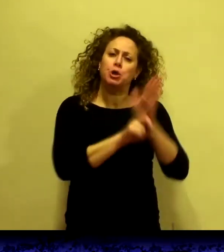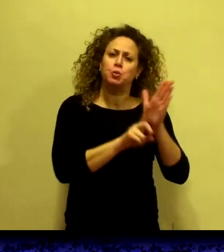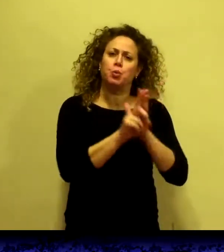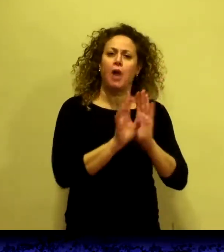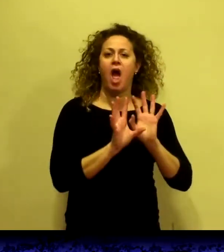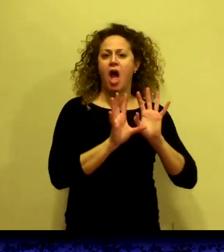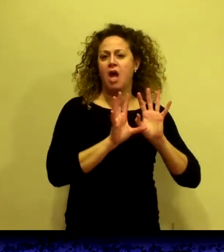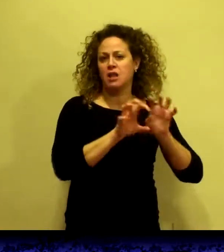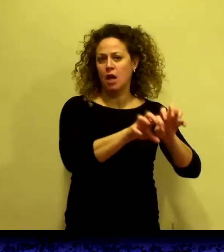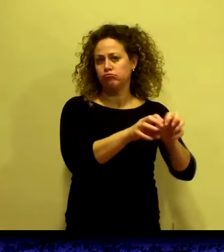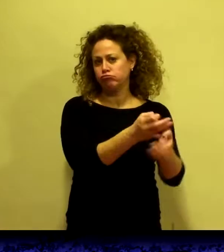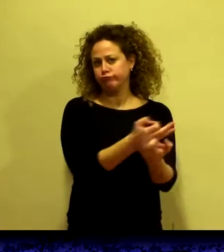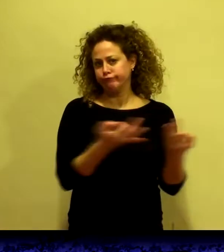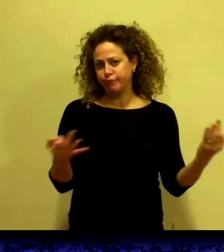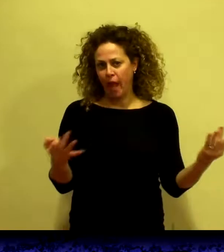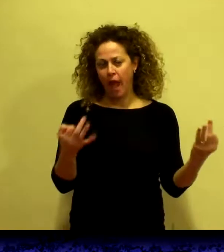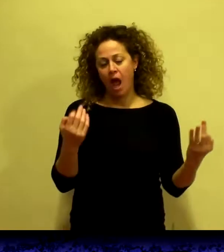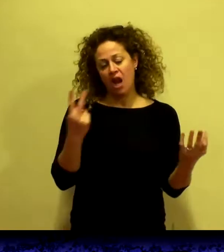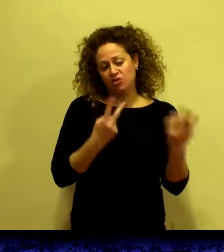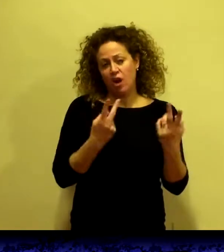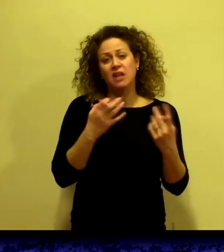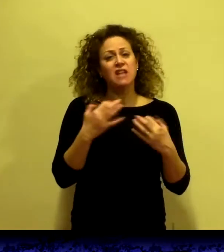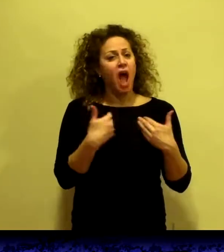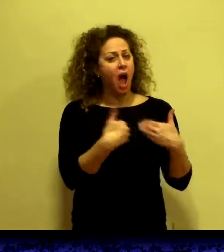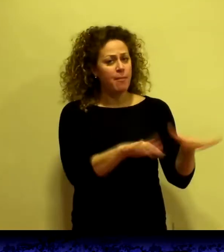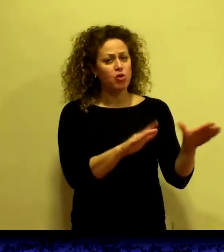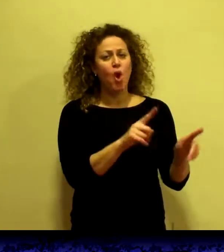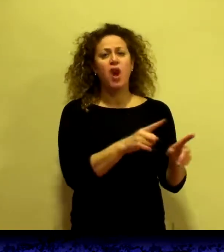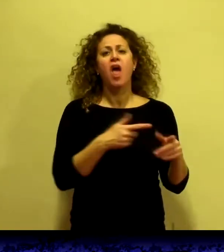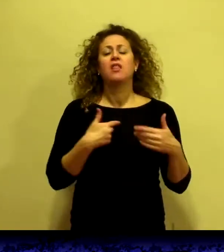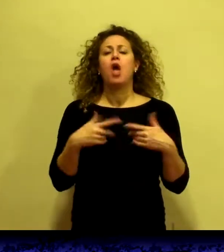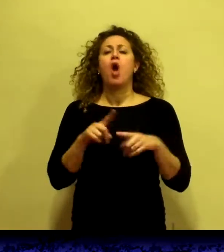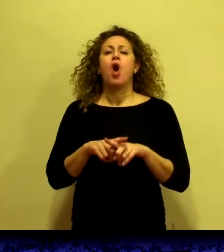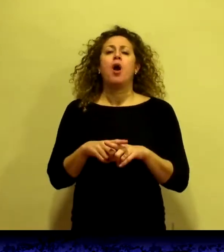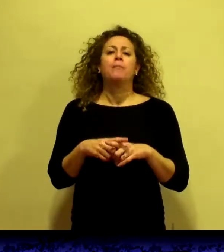e magari si arrendano, no? Che sarebbe, sì, la cosa più triste. Eccomi.